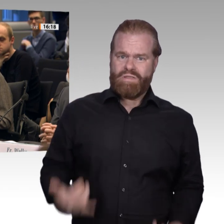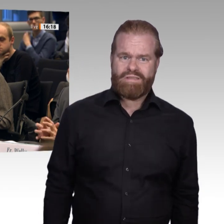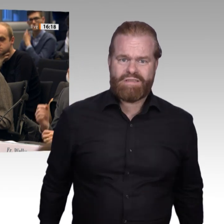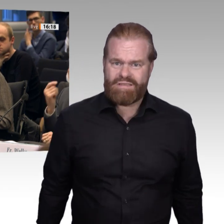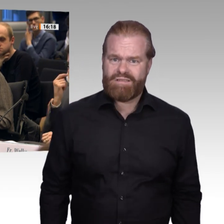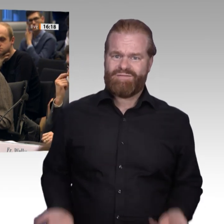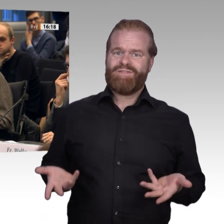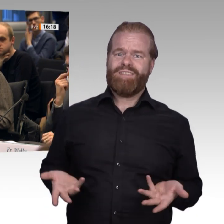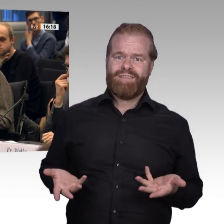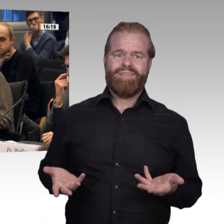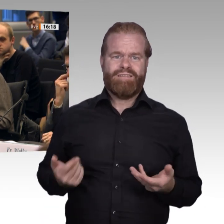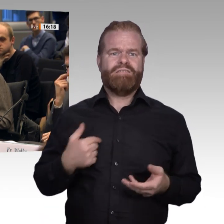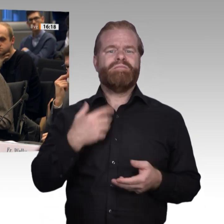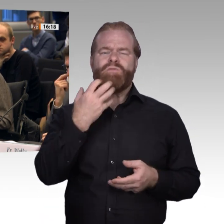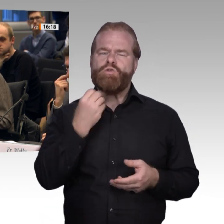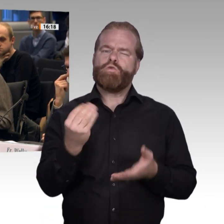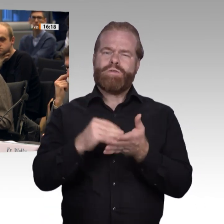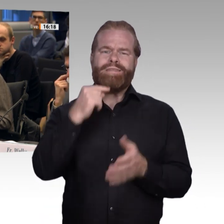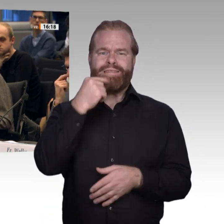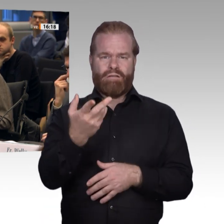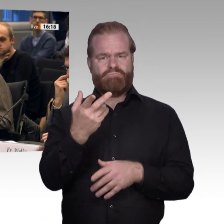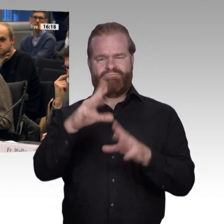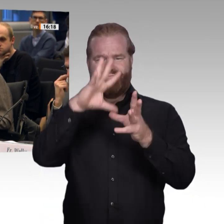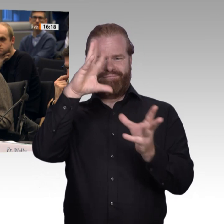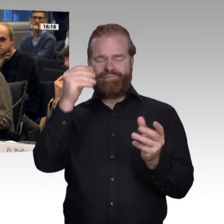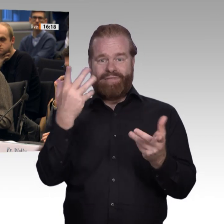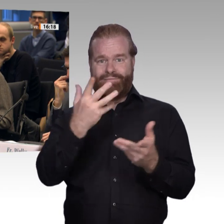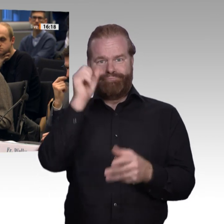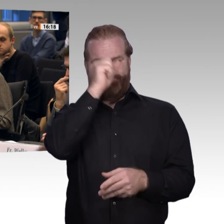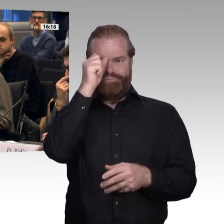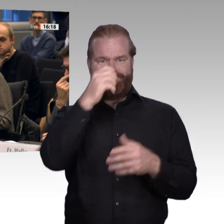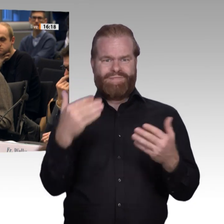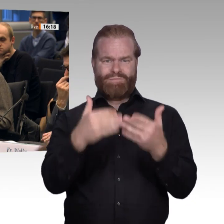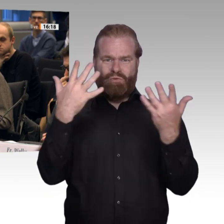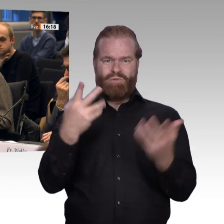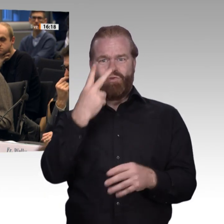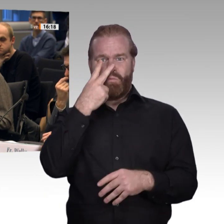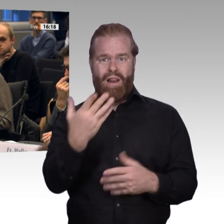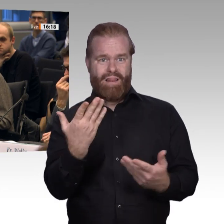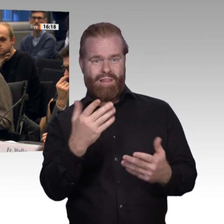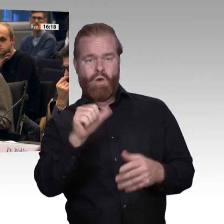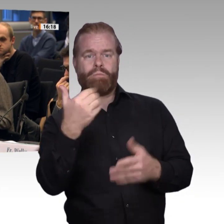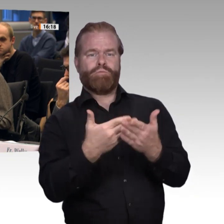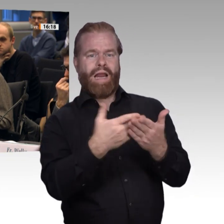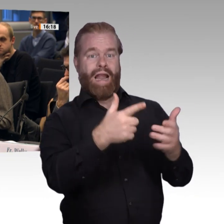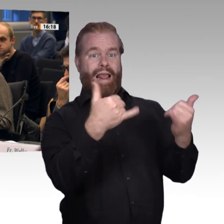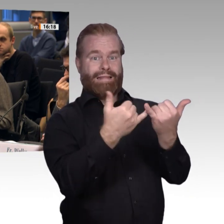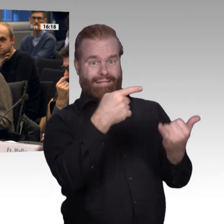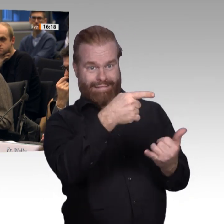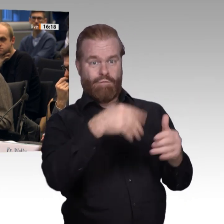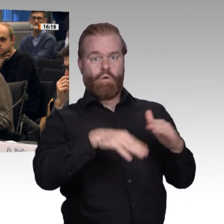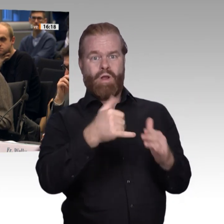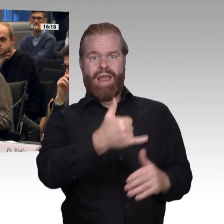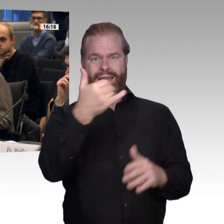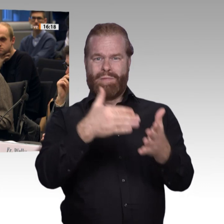allen Verpflichtungen und auch von der Pflege ihrer Kinder freizukaufen. Verstehen Sie mich nicht falsch, wir gönnen das den Eltern, weil